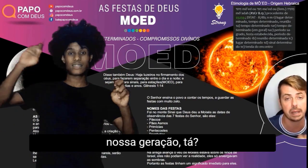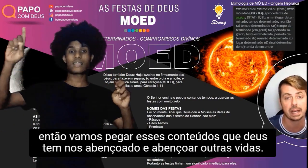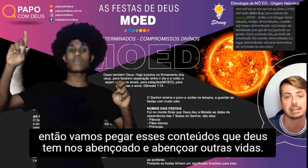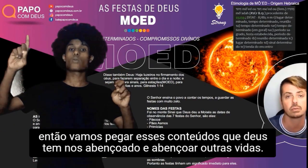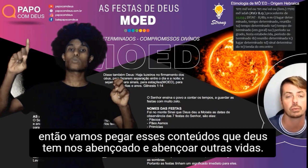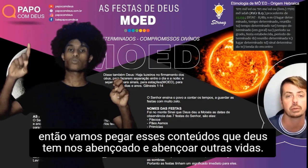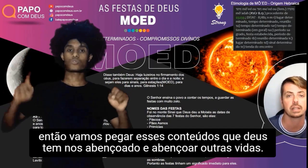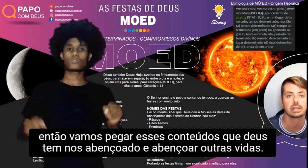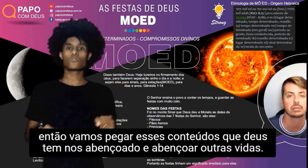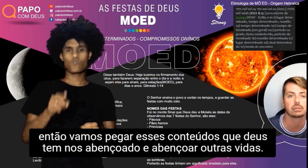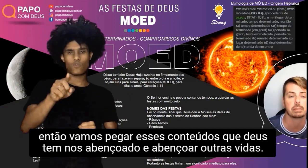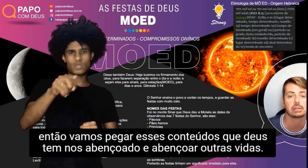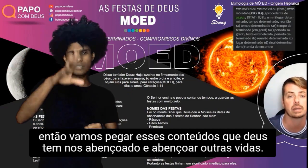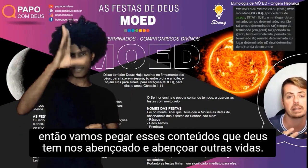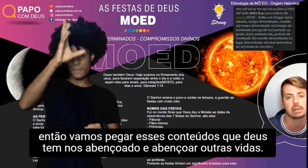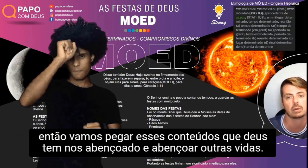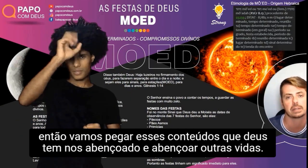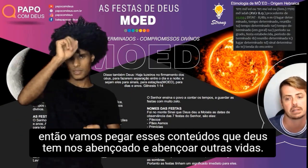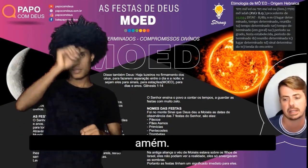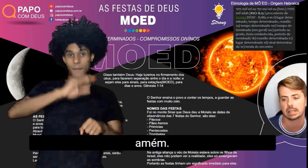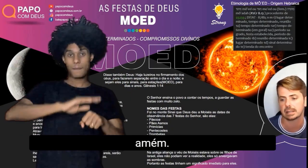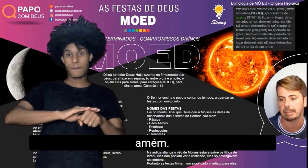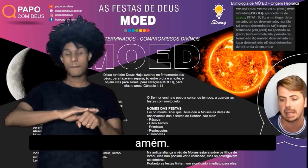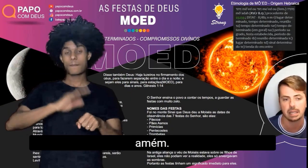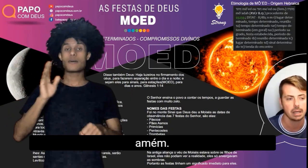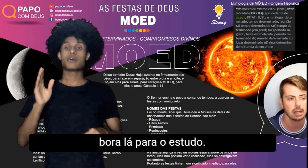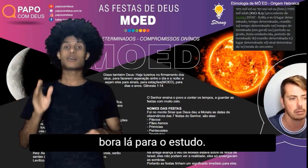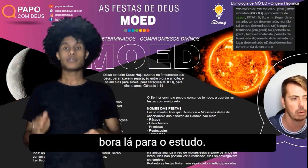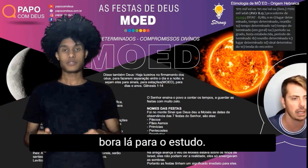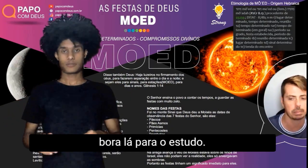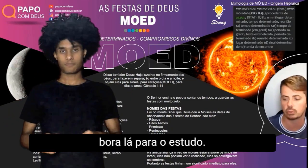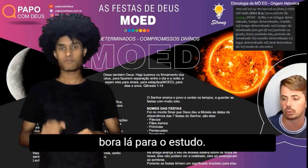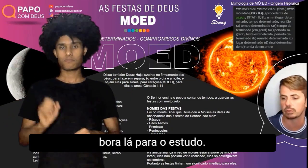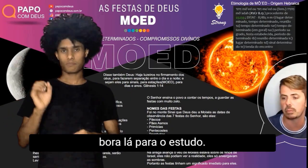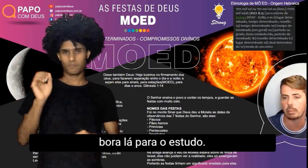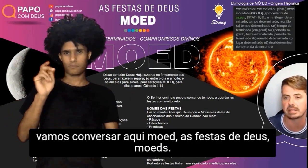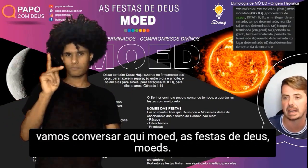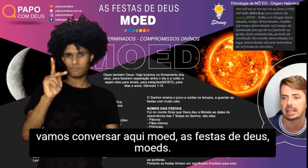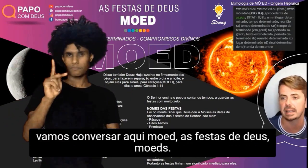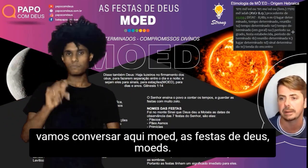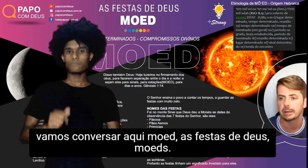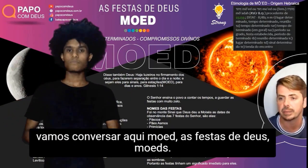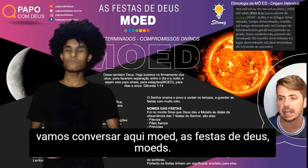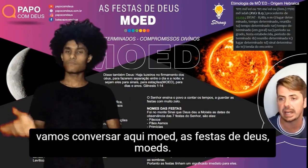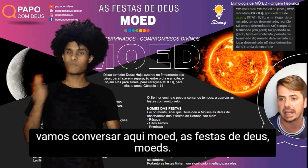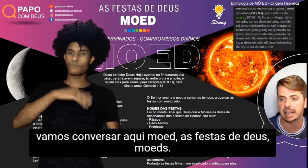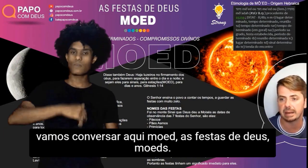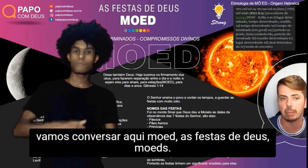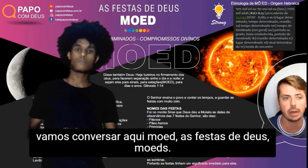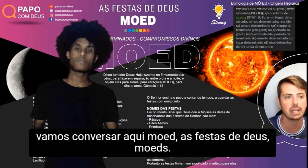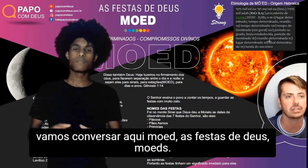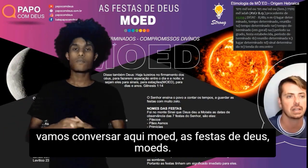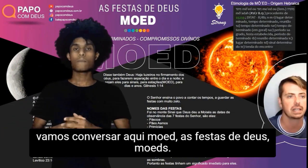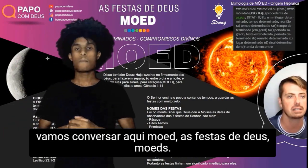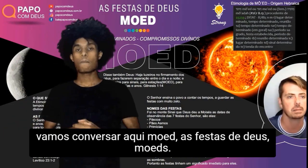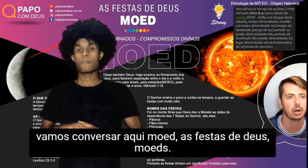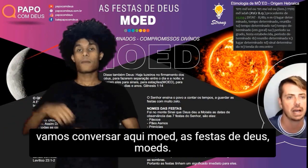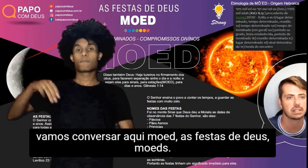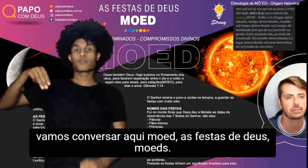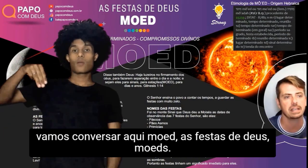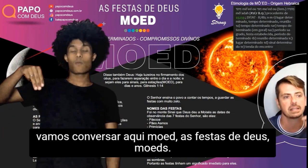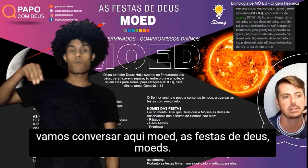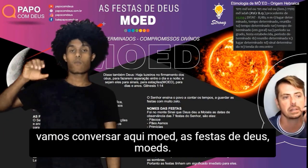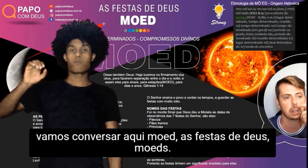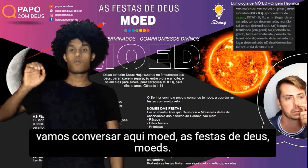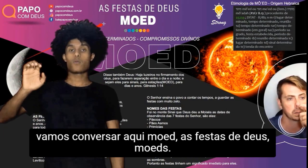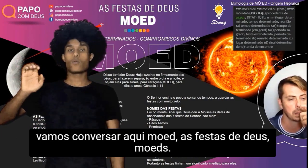Então vamos pegar esses conteúdos que Deus tem nos abençoado e abençoar outras vidas, amém? Bora lá para o estudo? Vamos começar aqui. Moed, aqui em cima, ó,